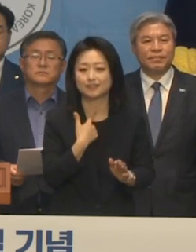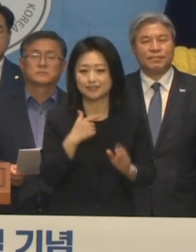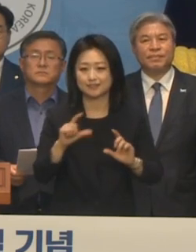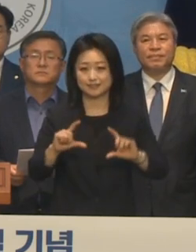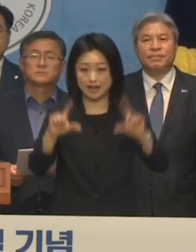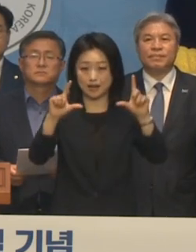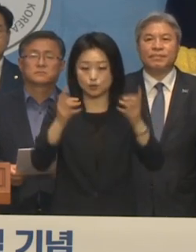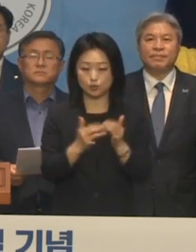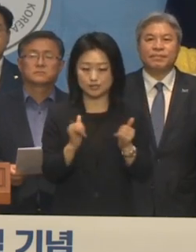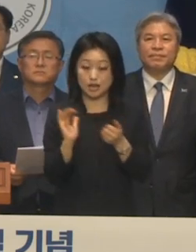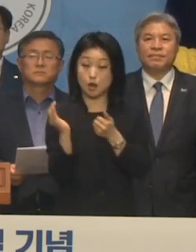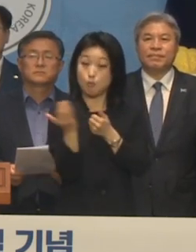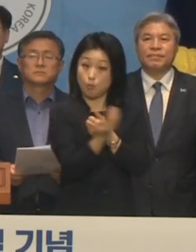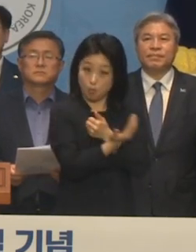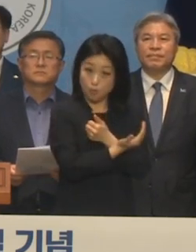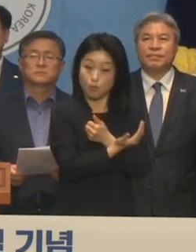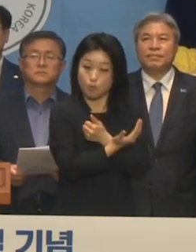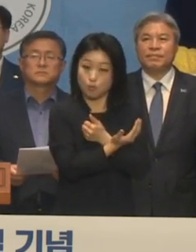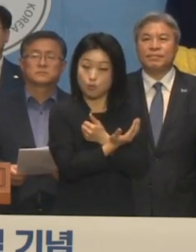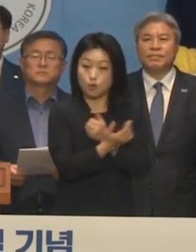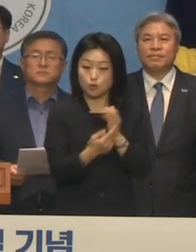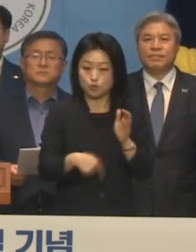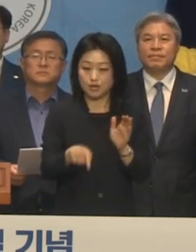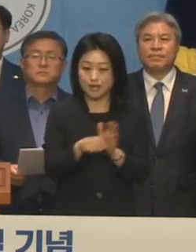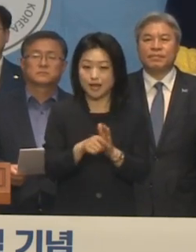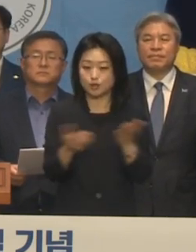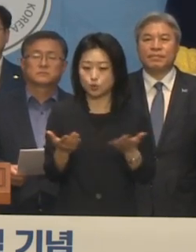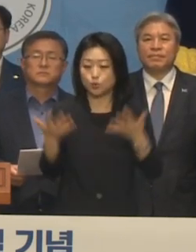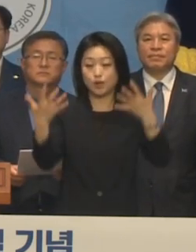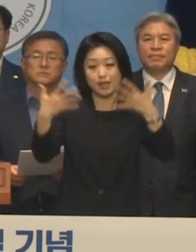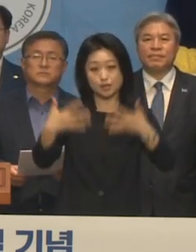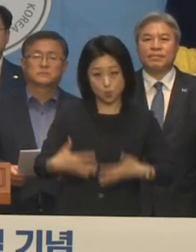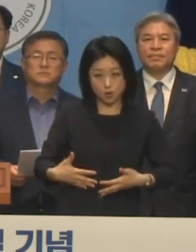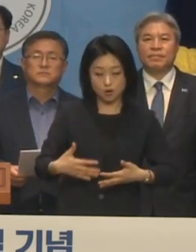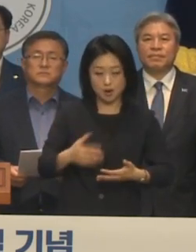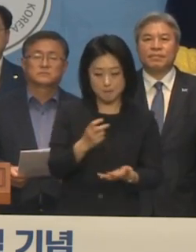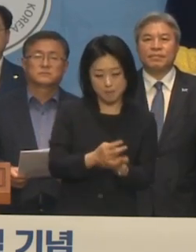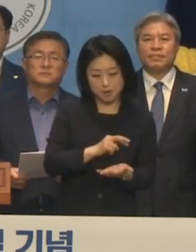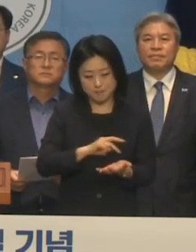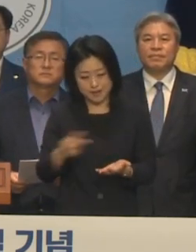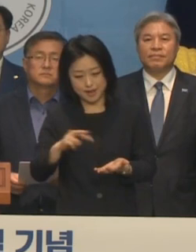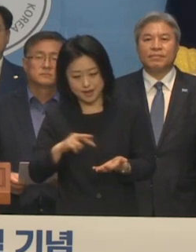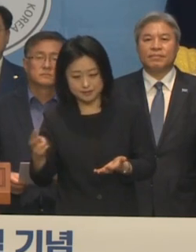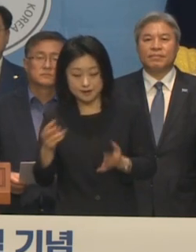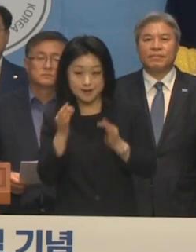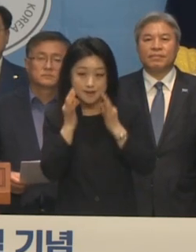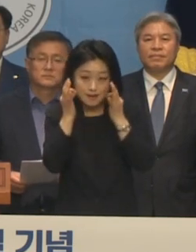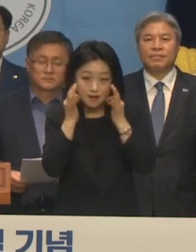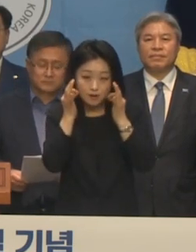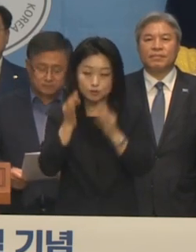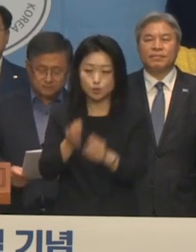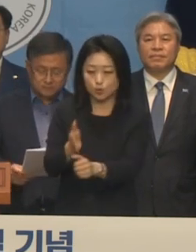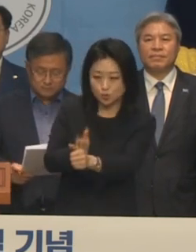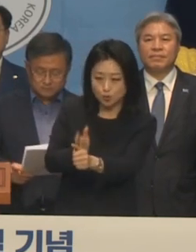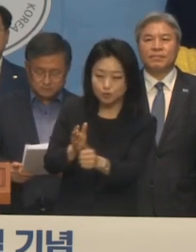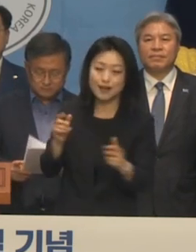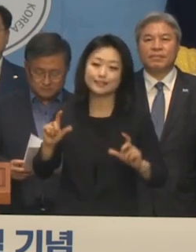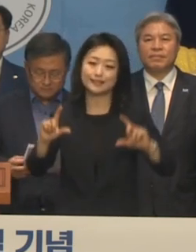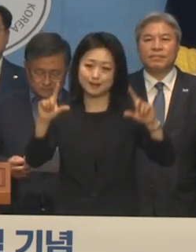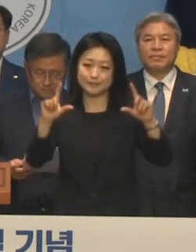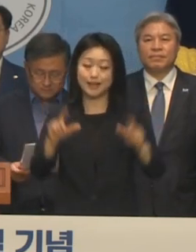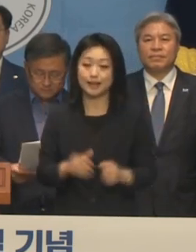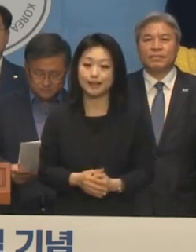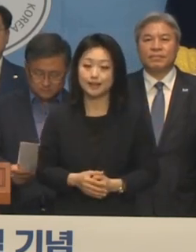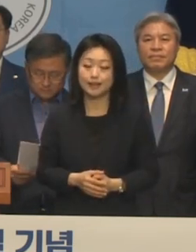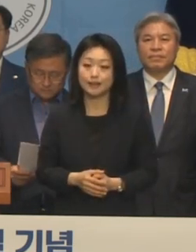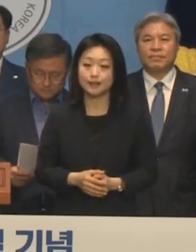보호하기 위한 노동의 조건들을 개선을 하고 또 개선을 촉구하는 날입니다.